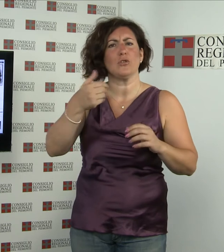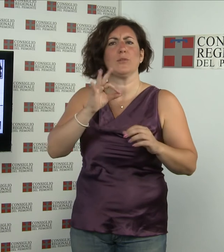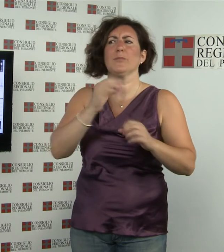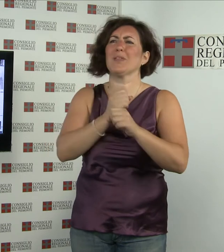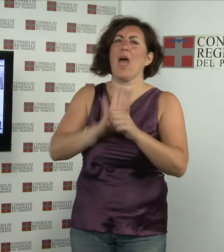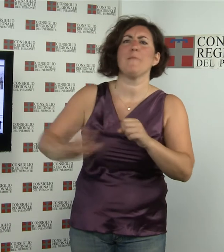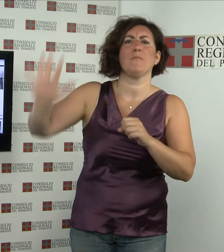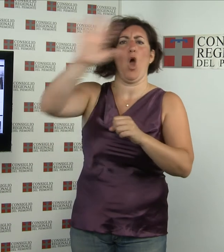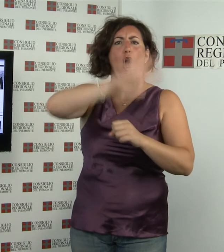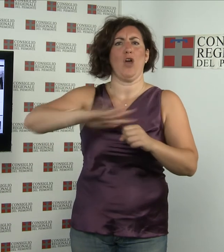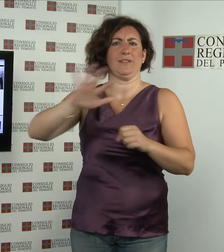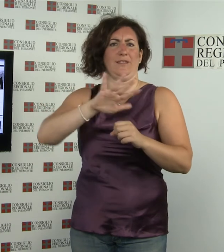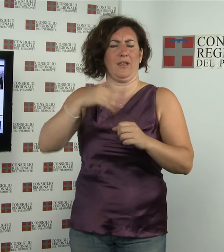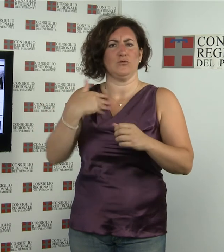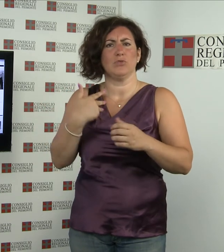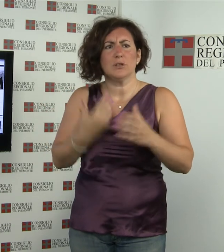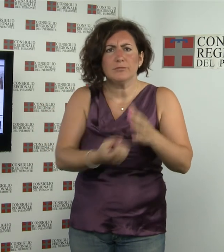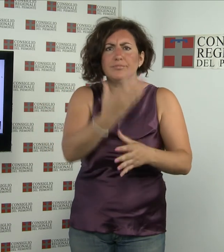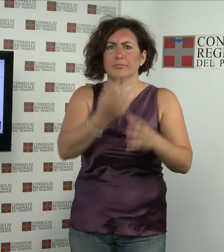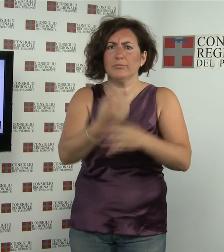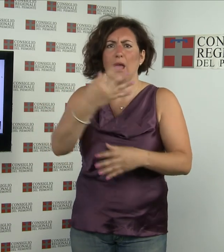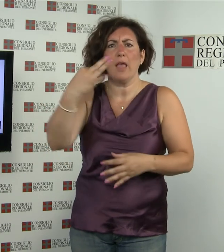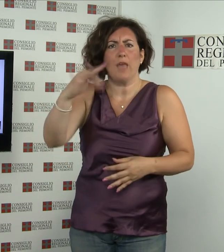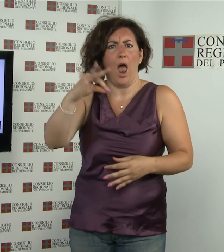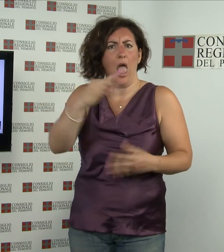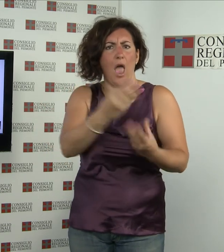o di adozione di numerosi grandi talenti della cinematografia italiana